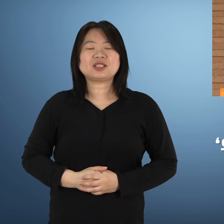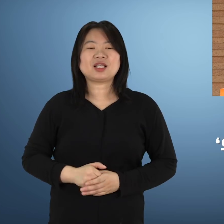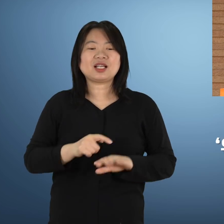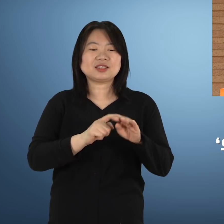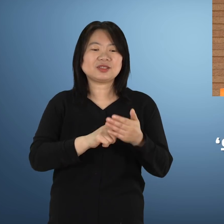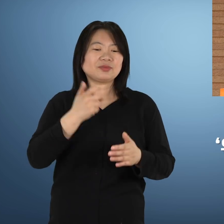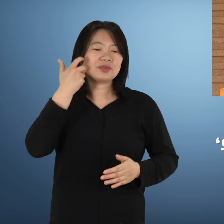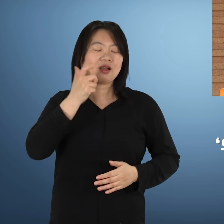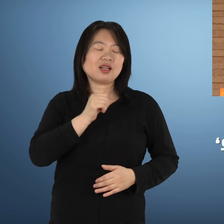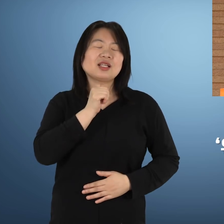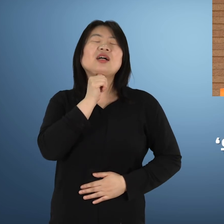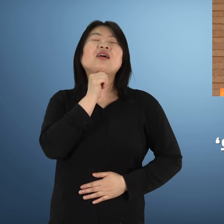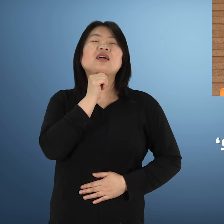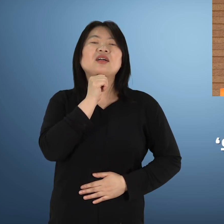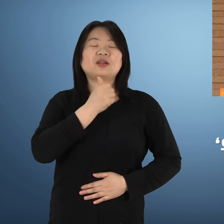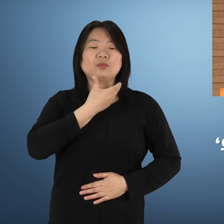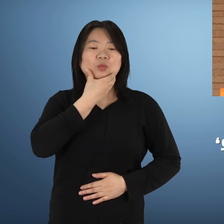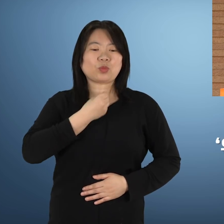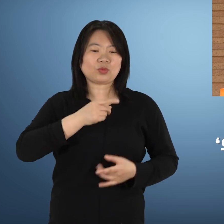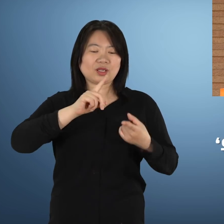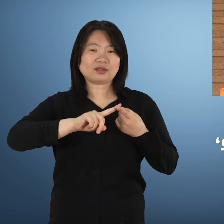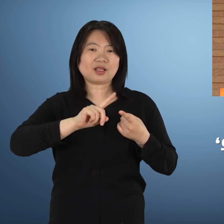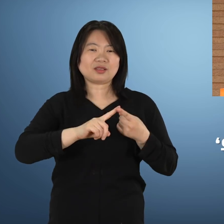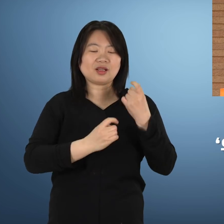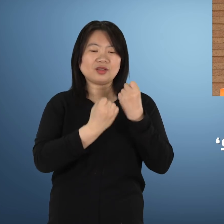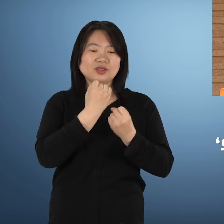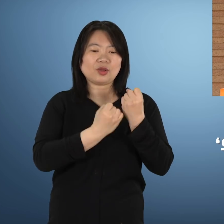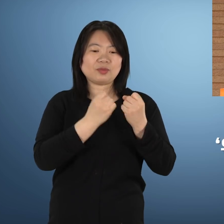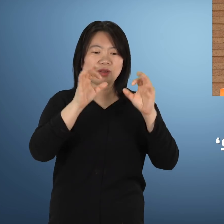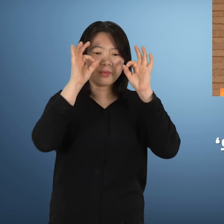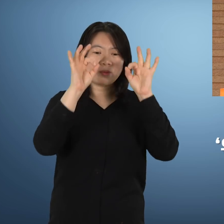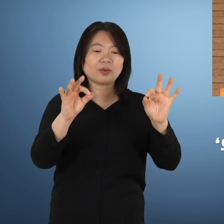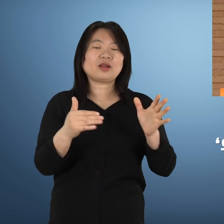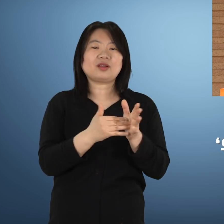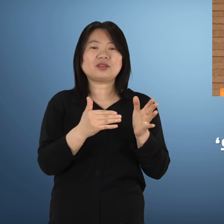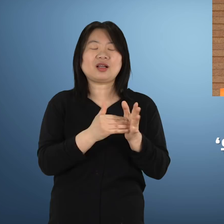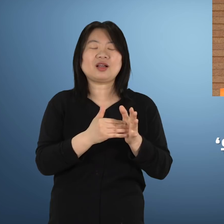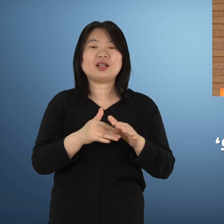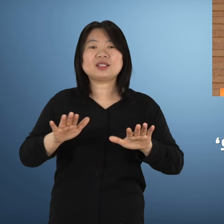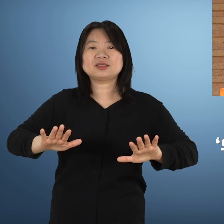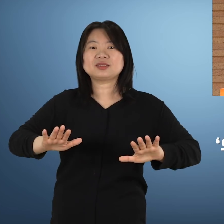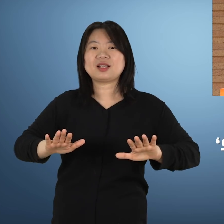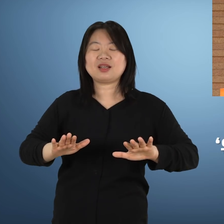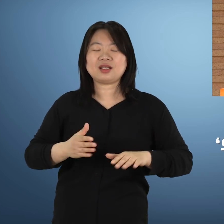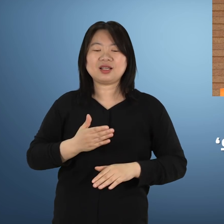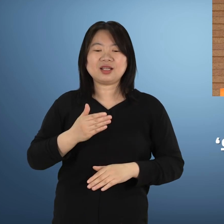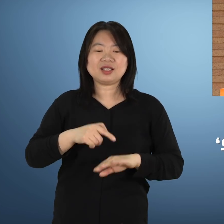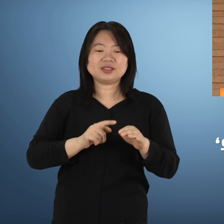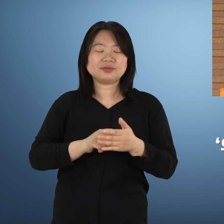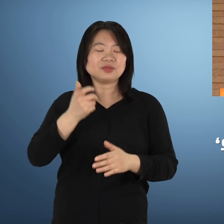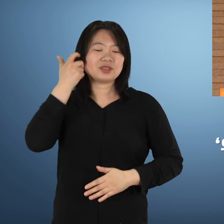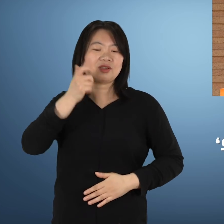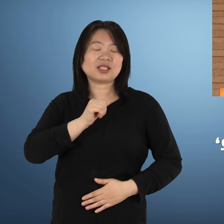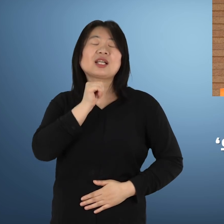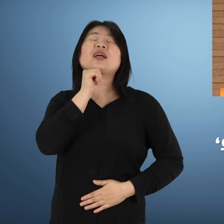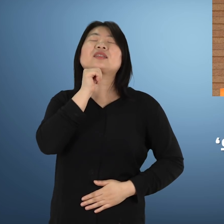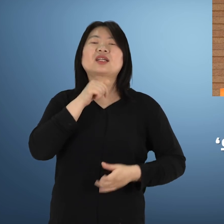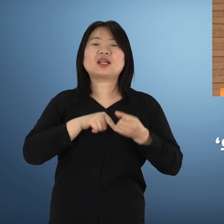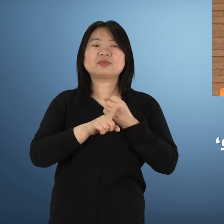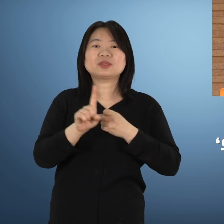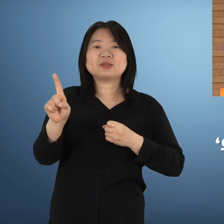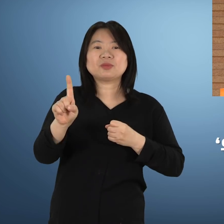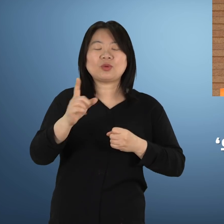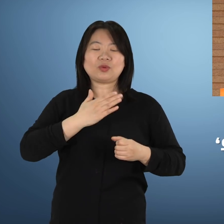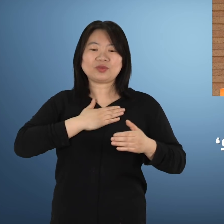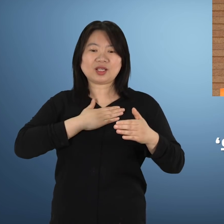심령이 가난하다는 복에 대해서 설명을 들었어요. 자, 이 심령이 가난하다는 것은